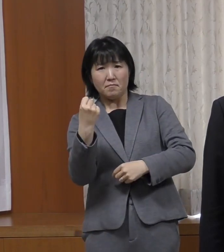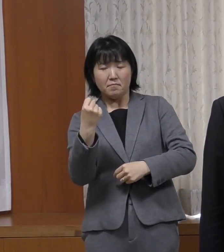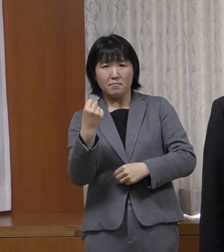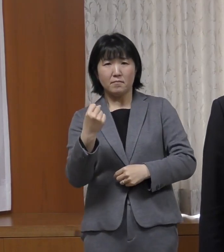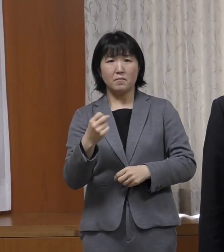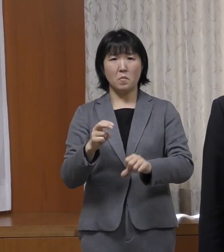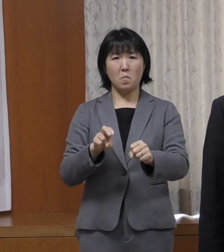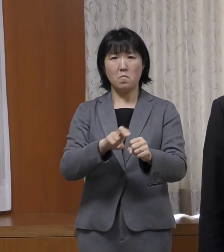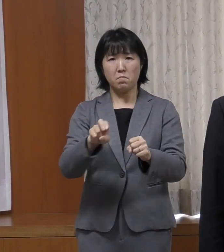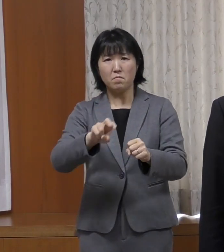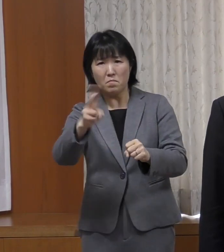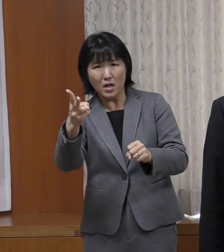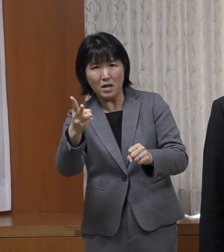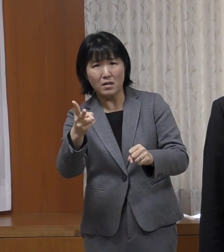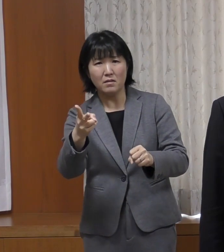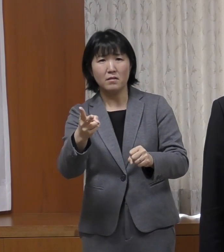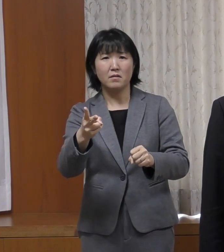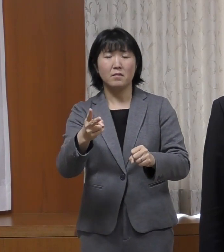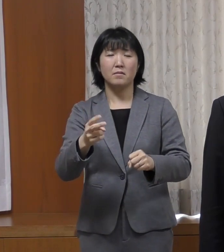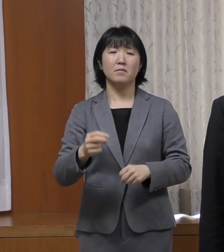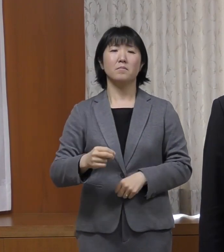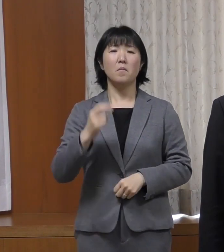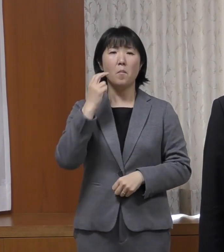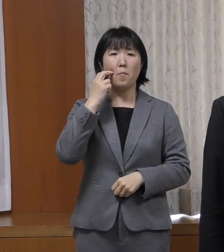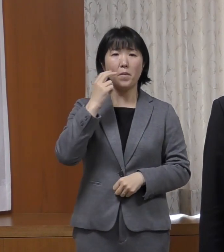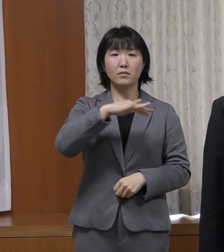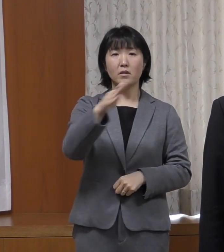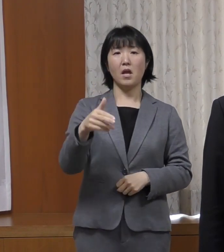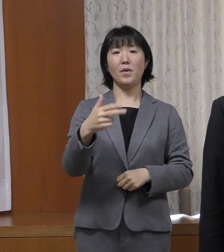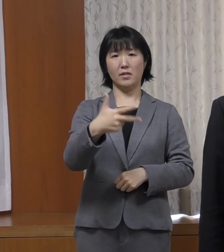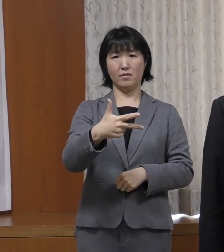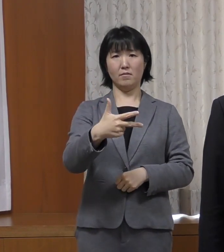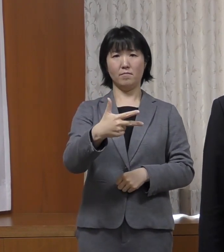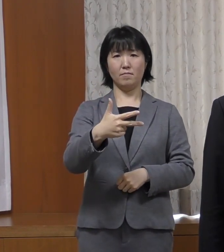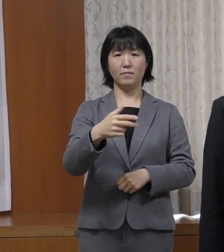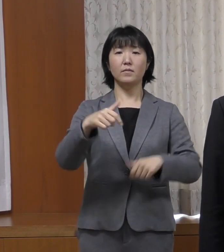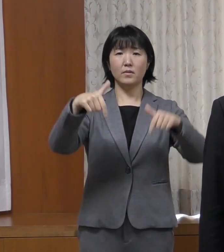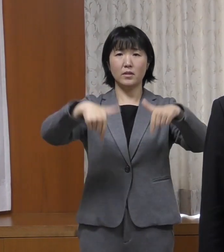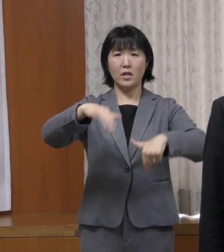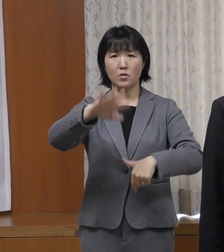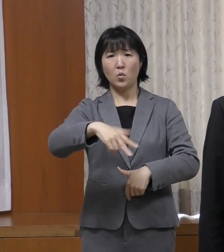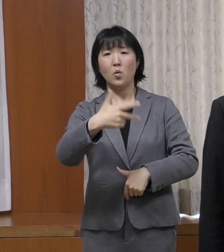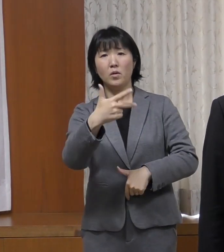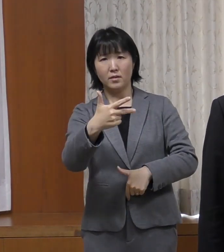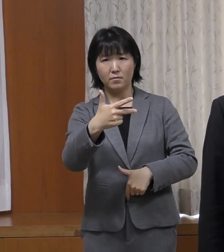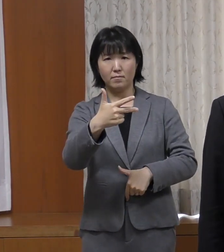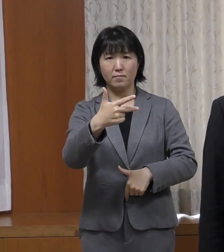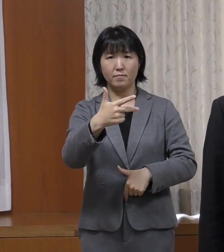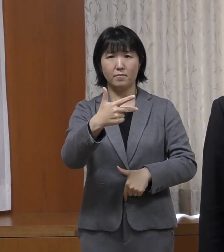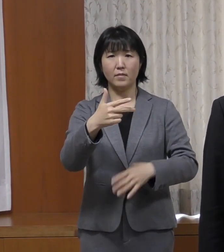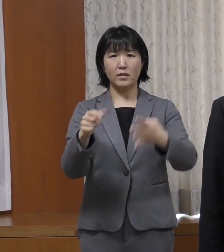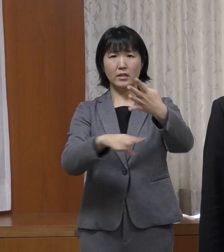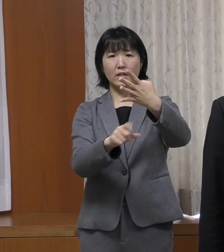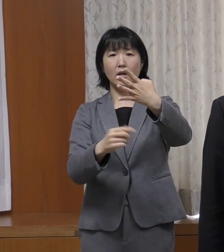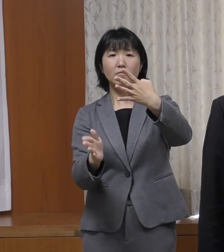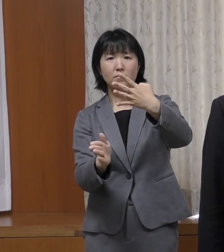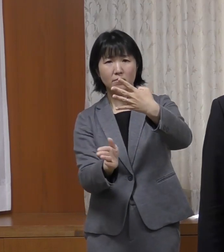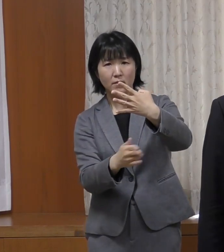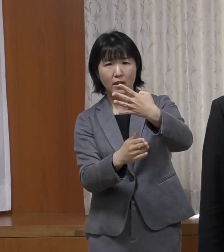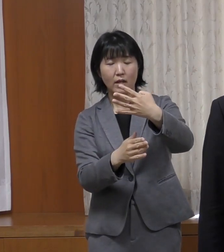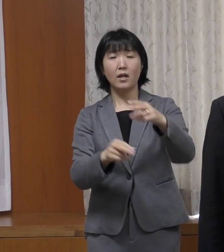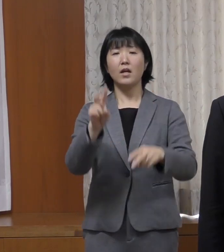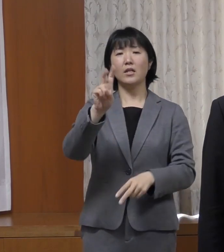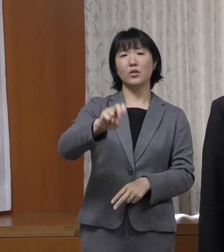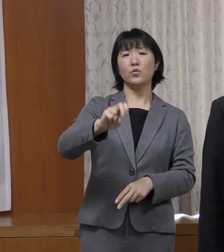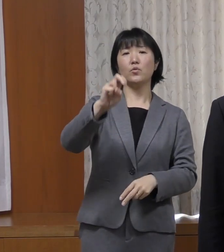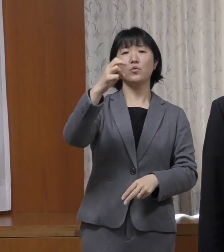、松山市はもとより本市においても4月に入って28名の感